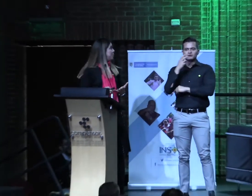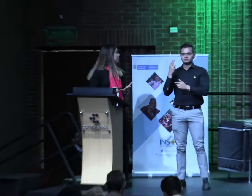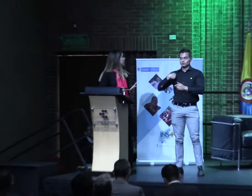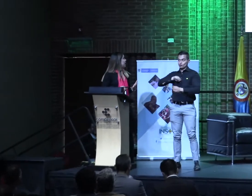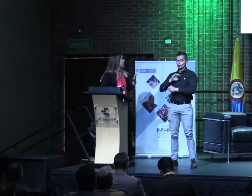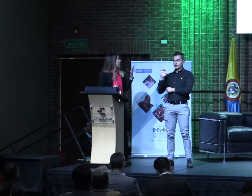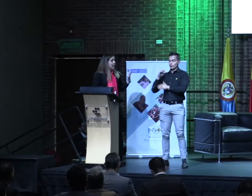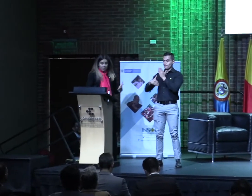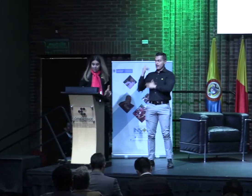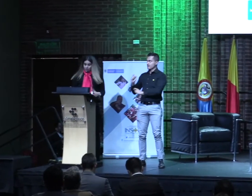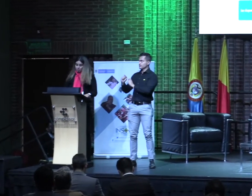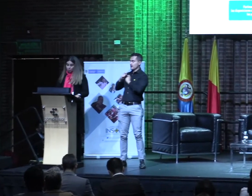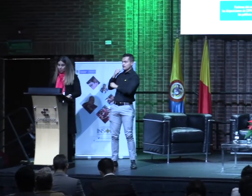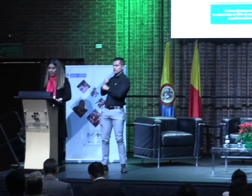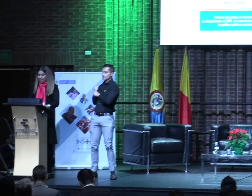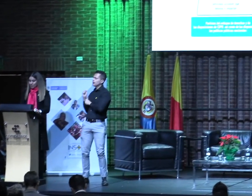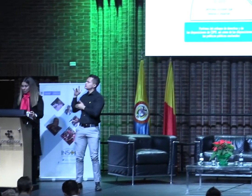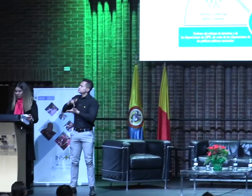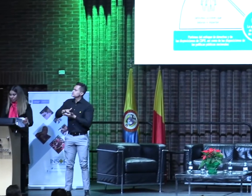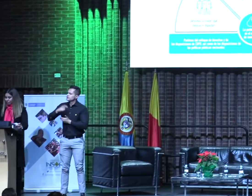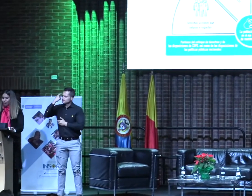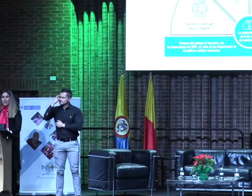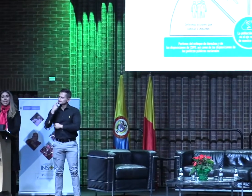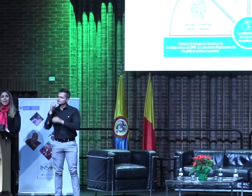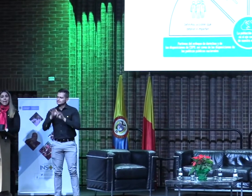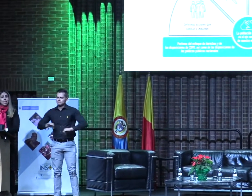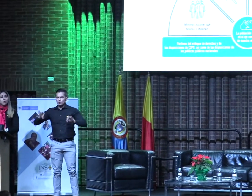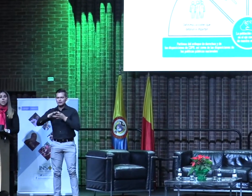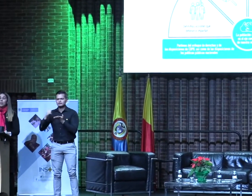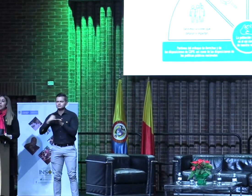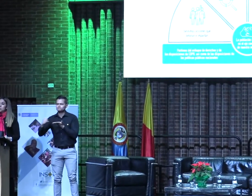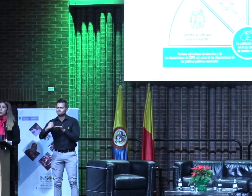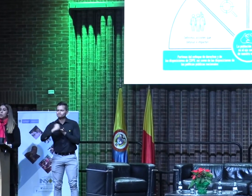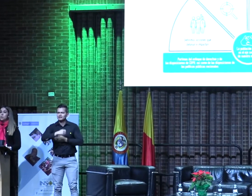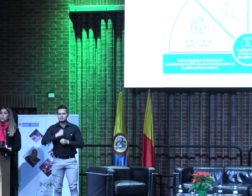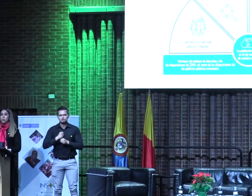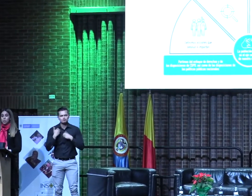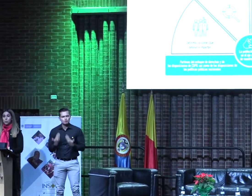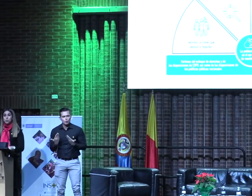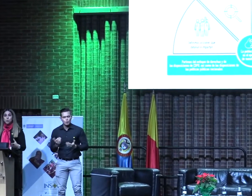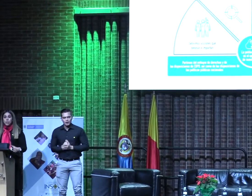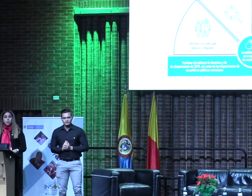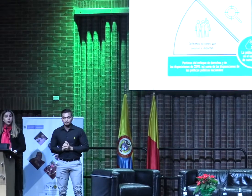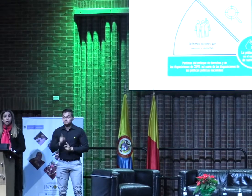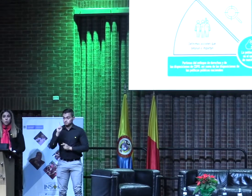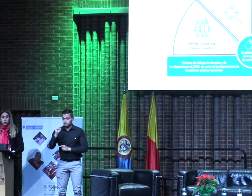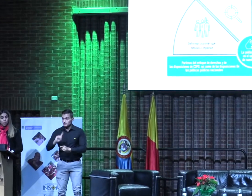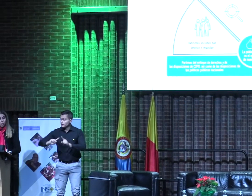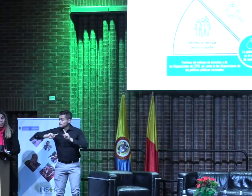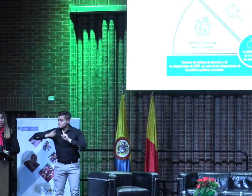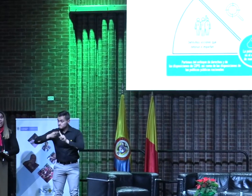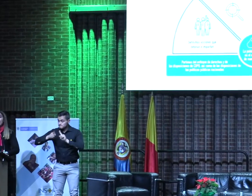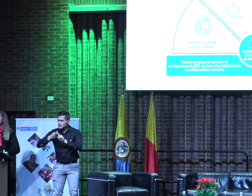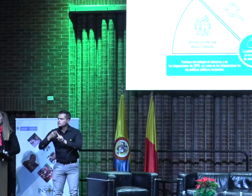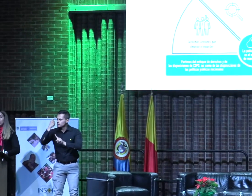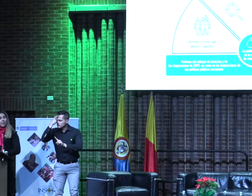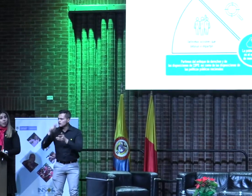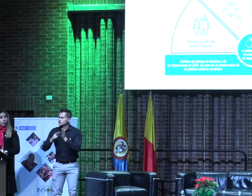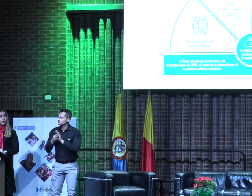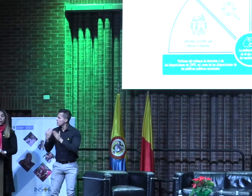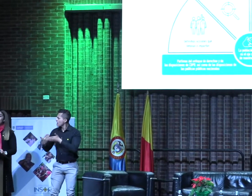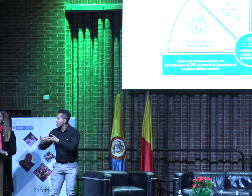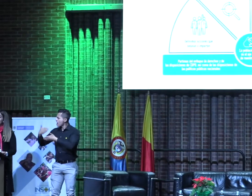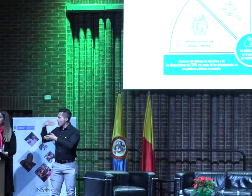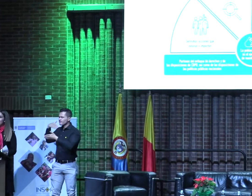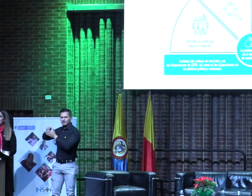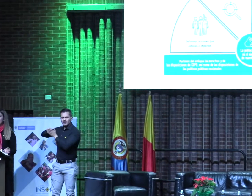en enero. El primero de esos pilares era que queríamos trabajar sobre lo construido, construir sobre lo construido y no olvidar